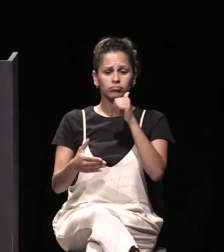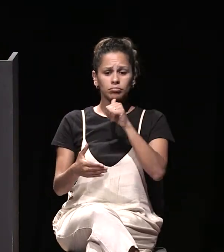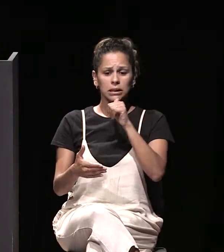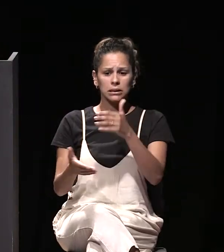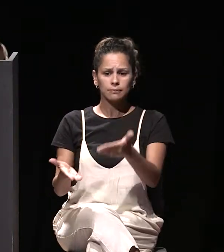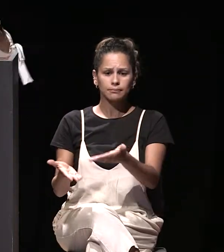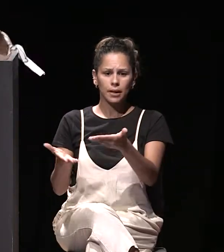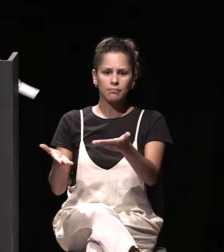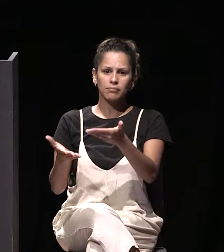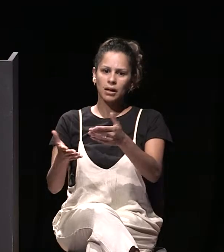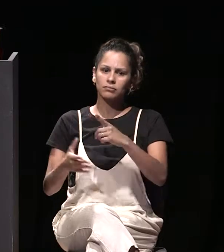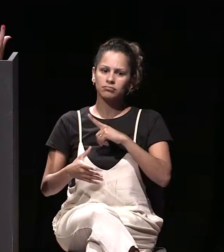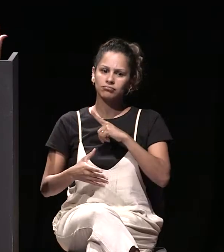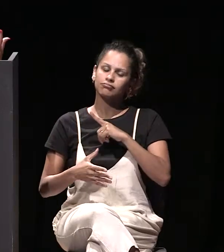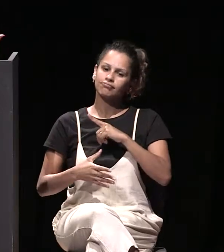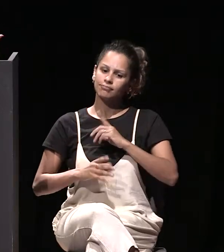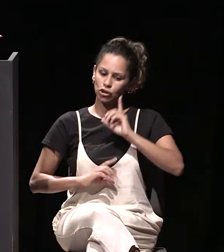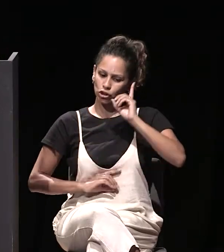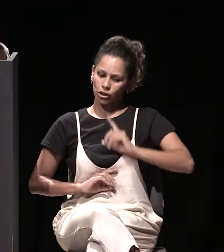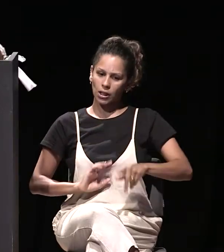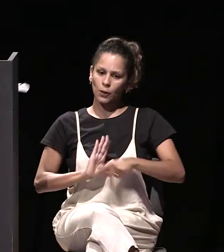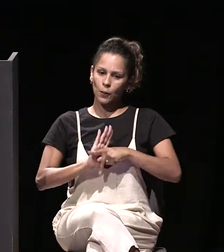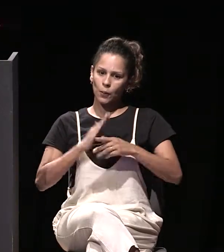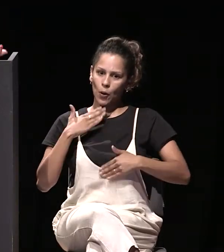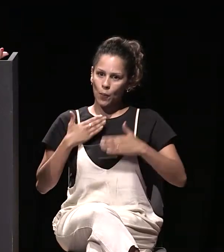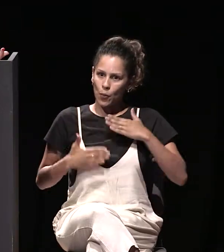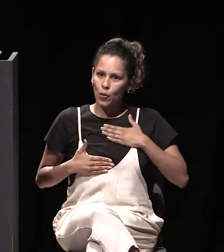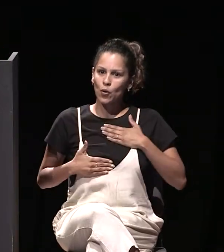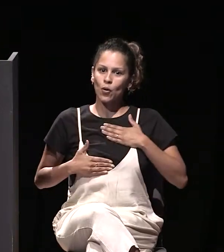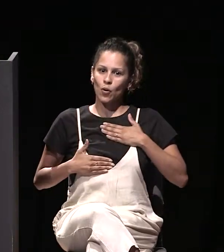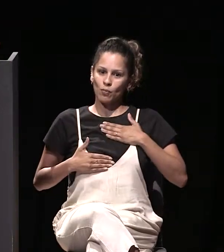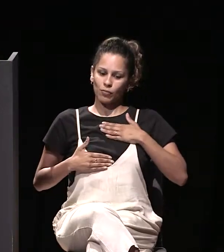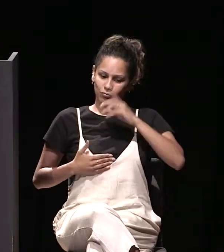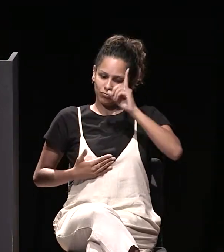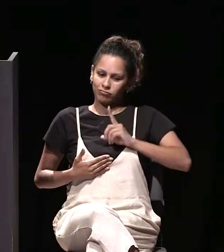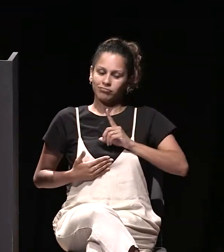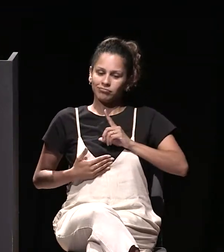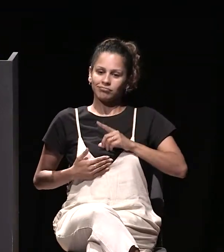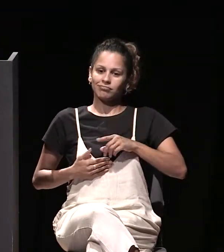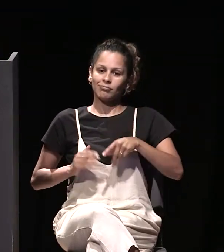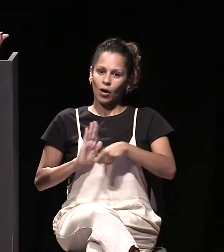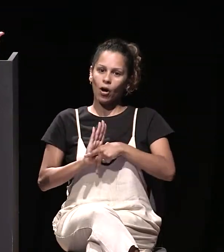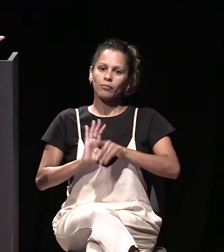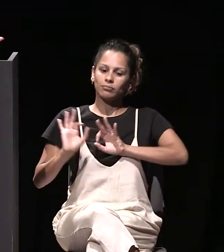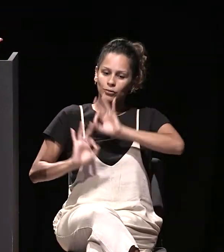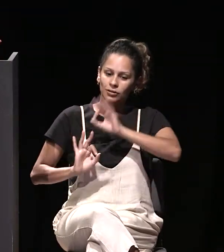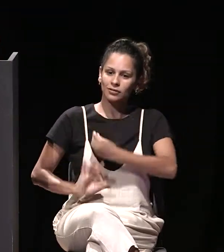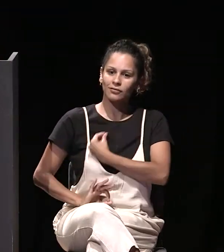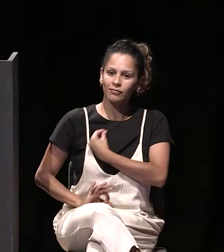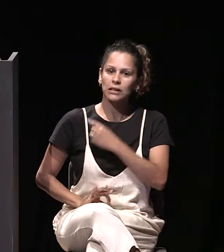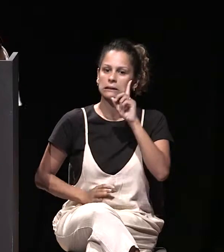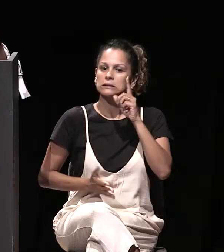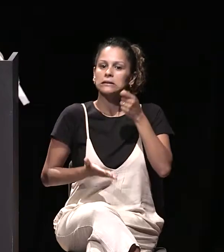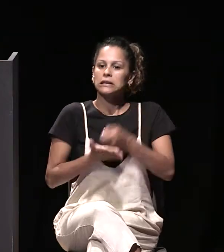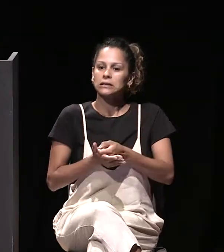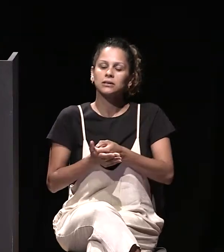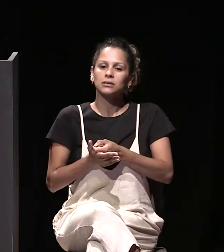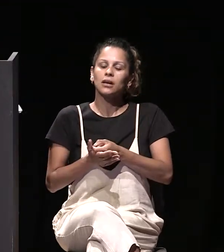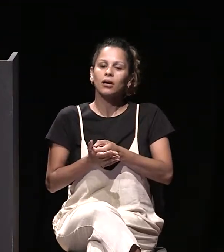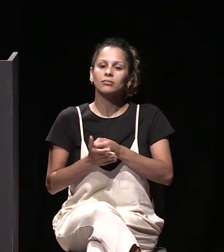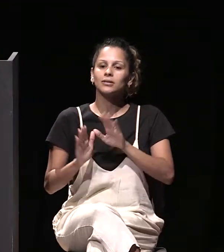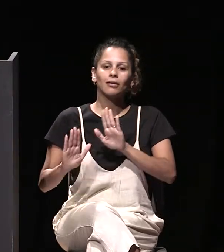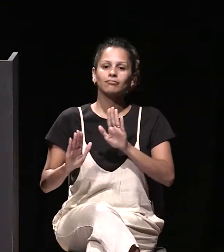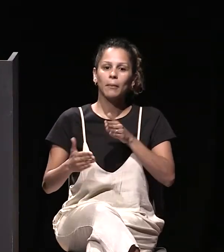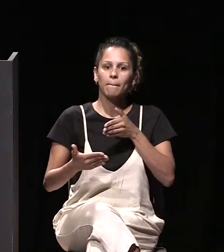de seus corpos, para tomar suas próprias decisões sobre seus corpos e sobre seus projetos de vida, sobre suas decisões, se limita,